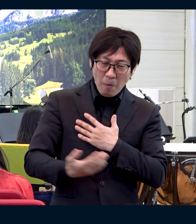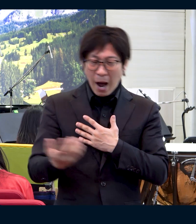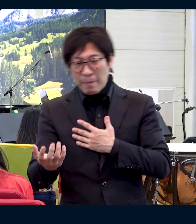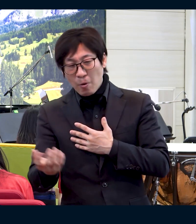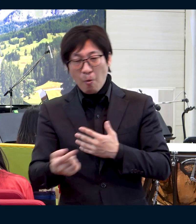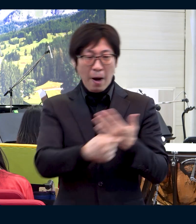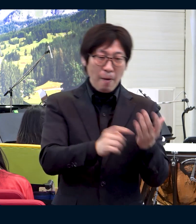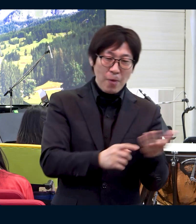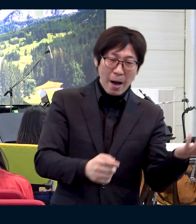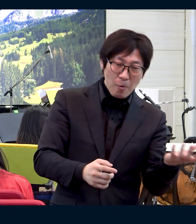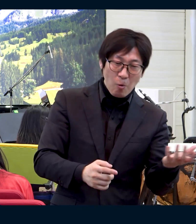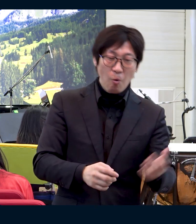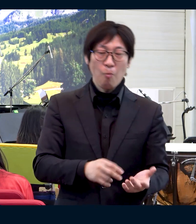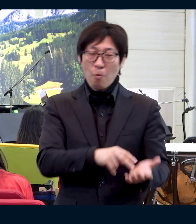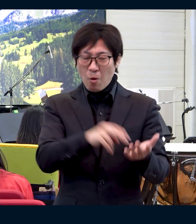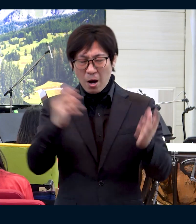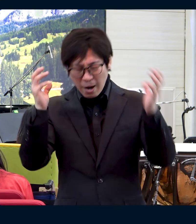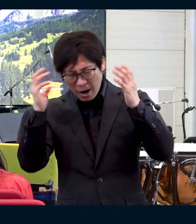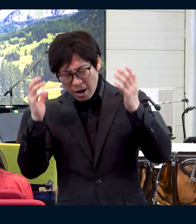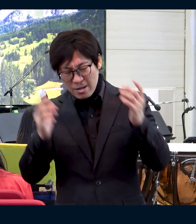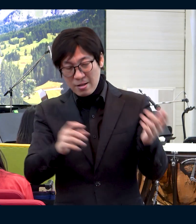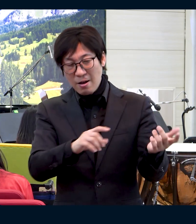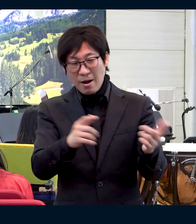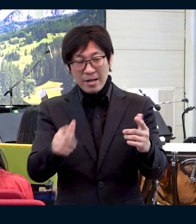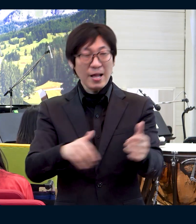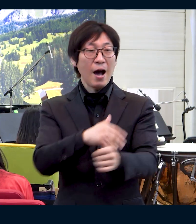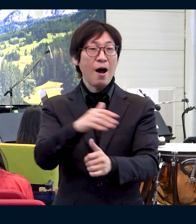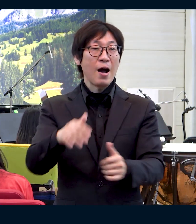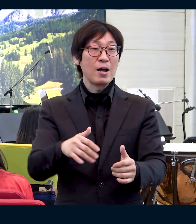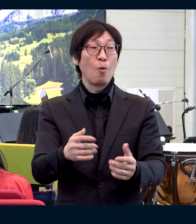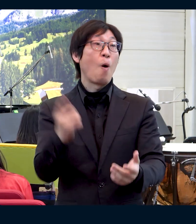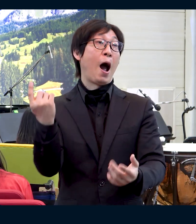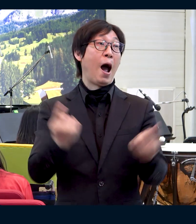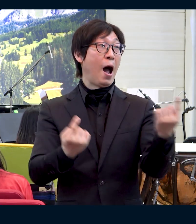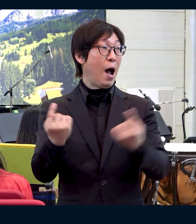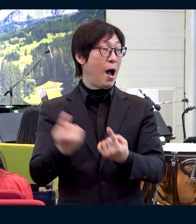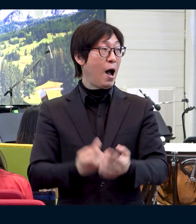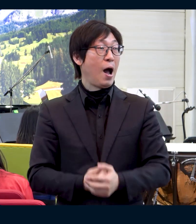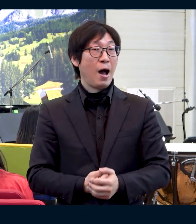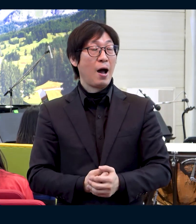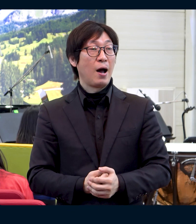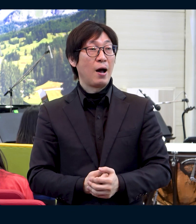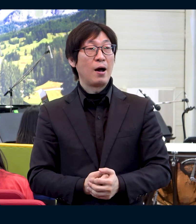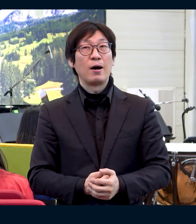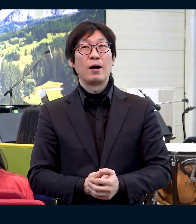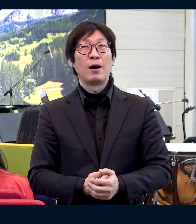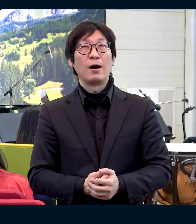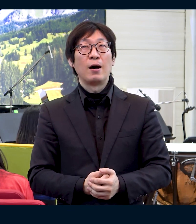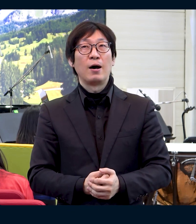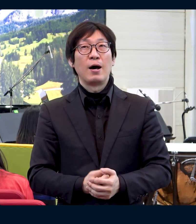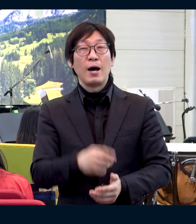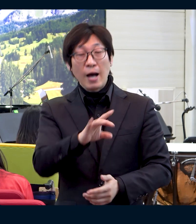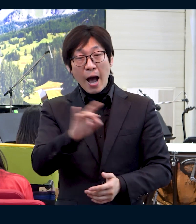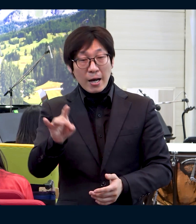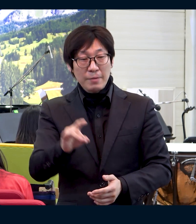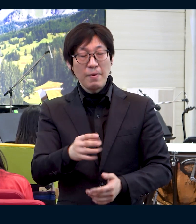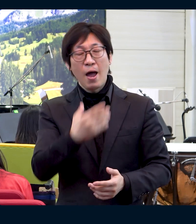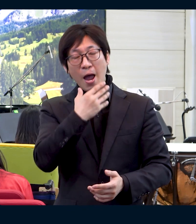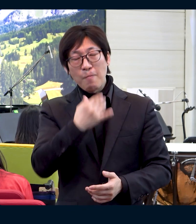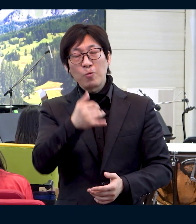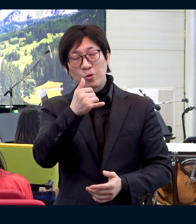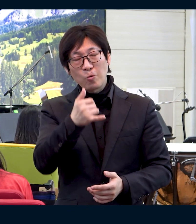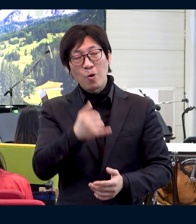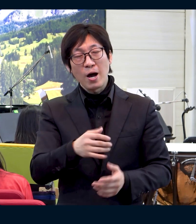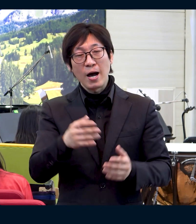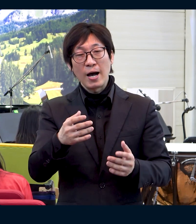아프기도 합니다. 외로움과 고통 속에 있다라는 거예요. 때로는 우리 안에 작은 행복도 있고요, 감사의